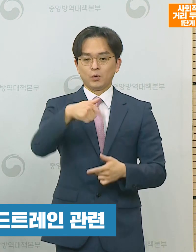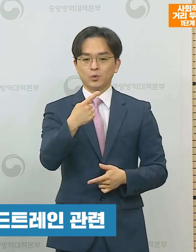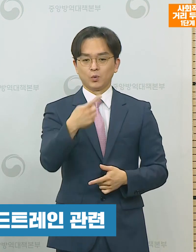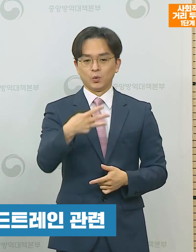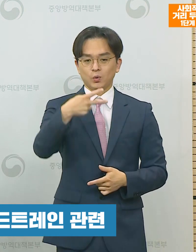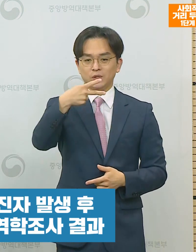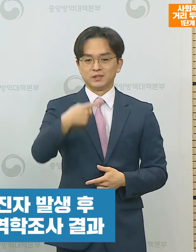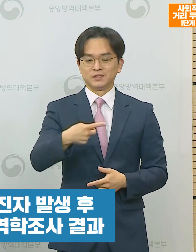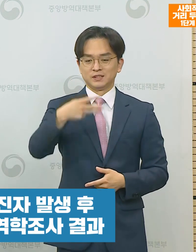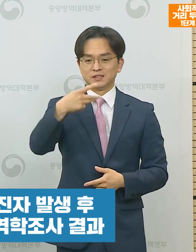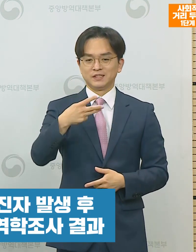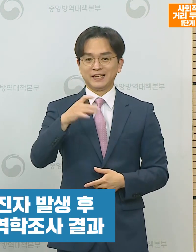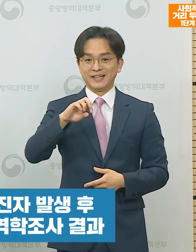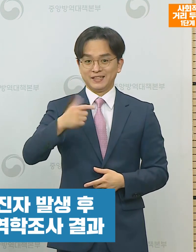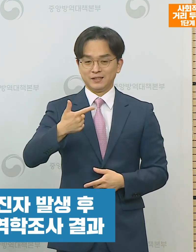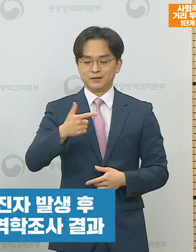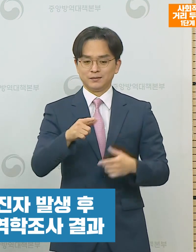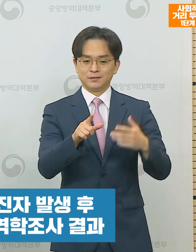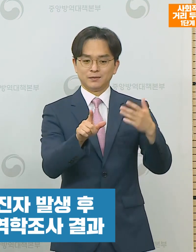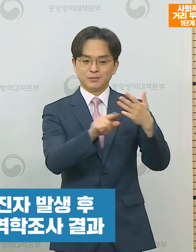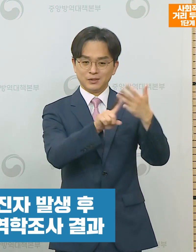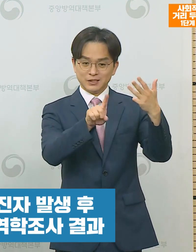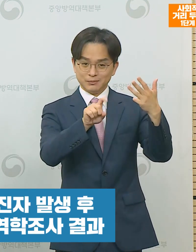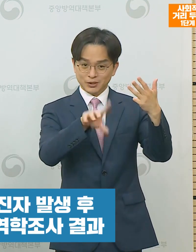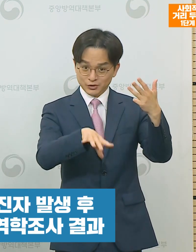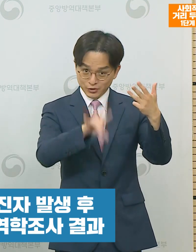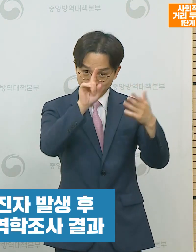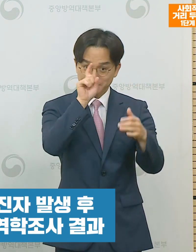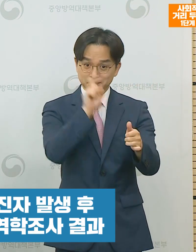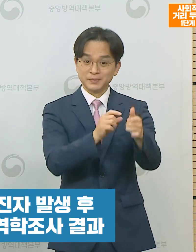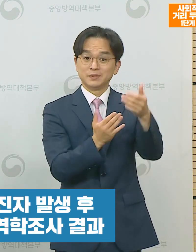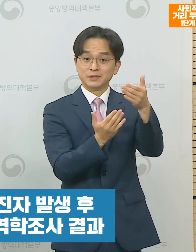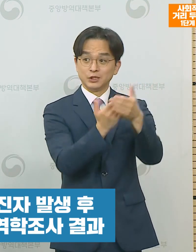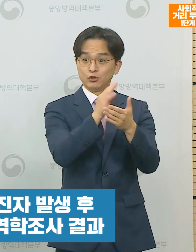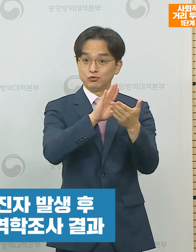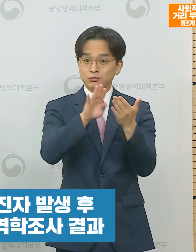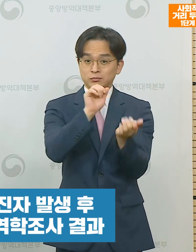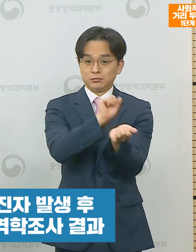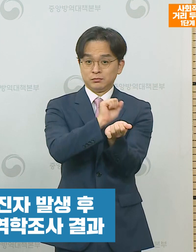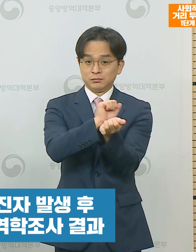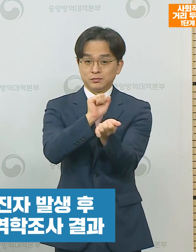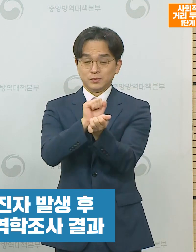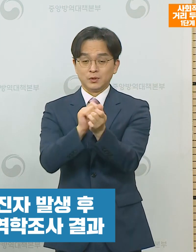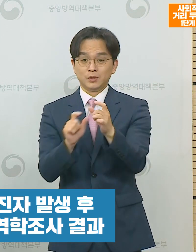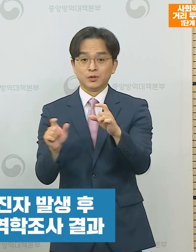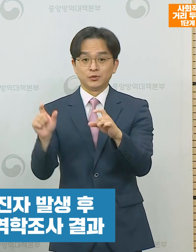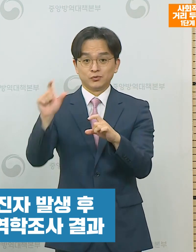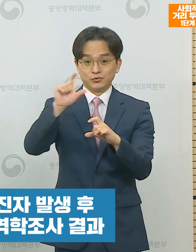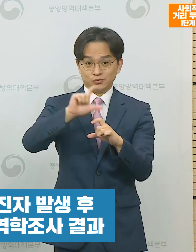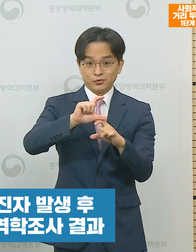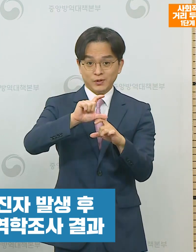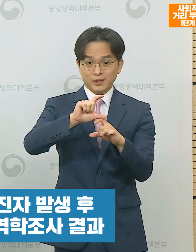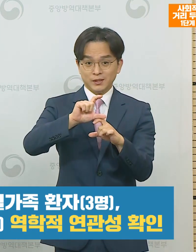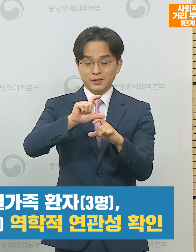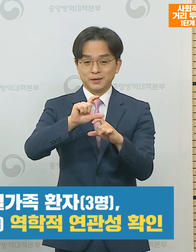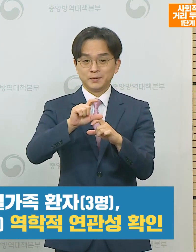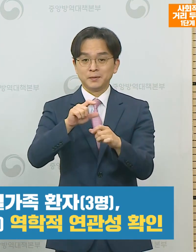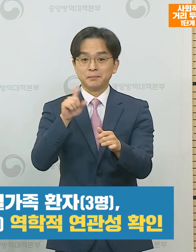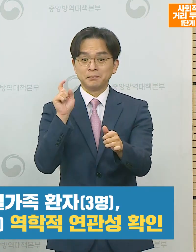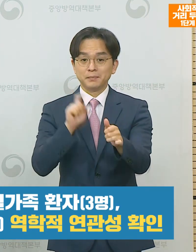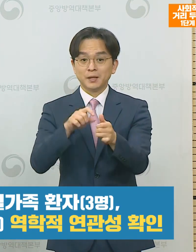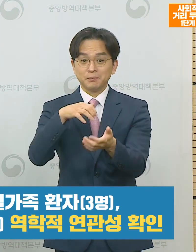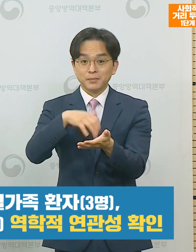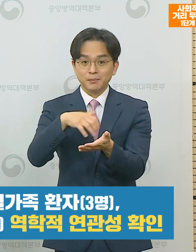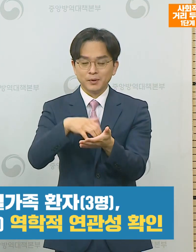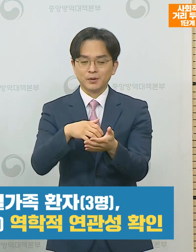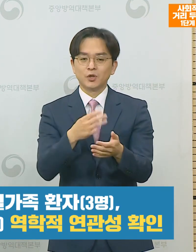트레인과 관련하여 8월 11일 첫 확진자가 발생한 이후에 추가적인 역학조사 결과